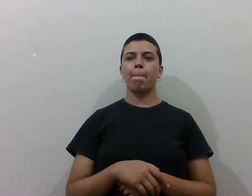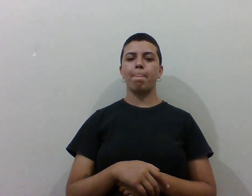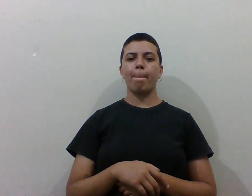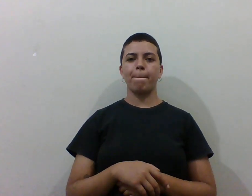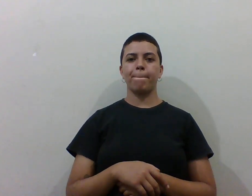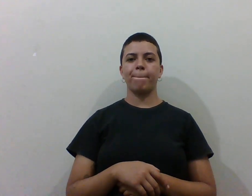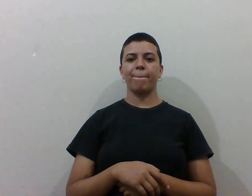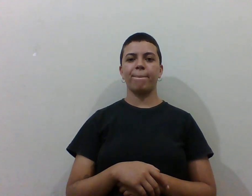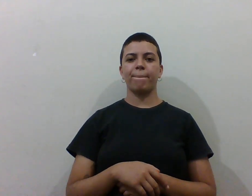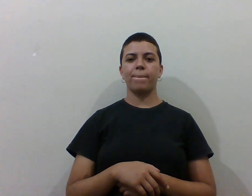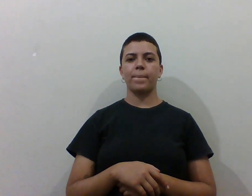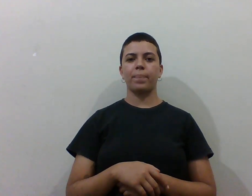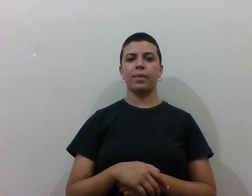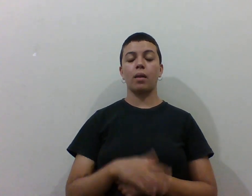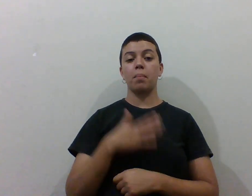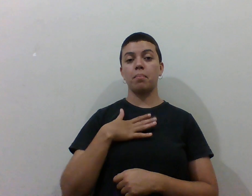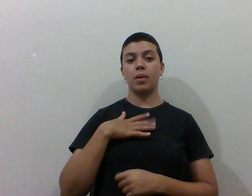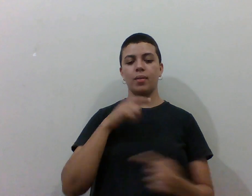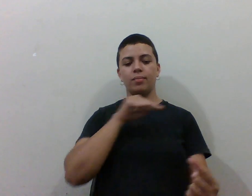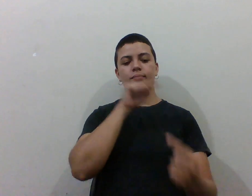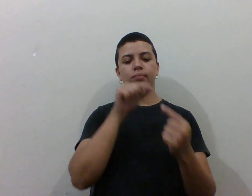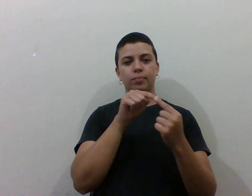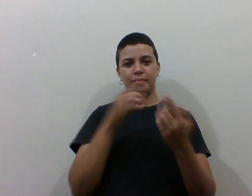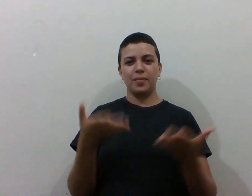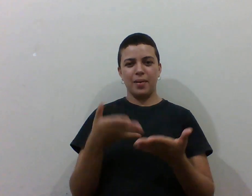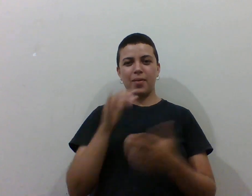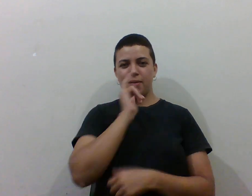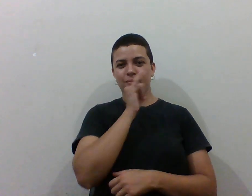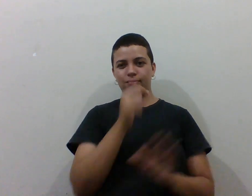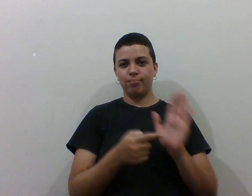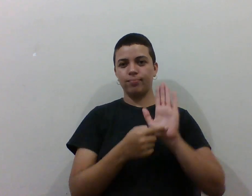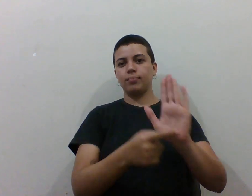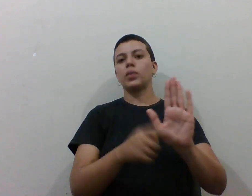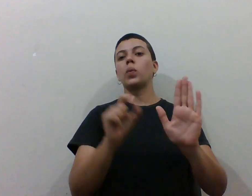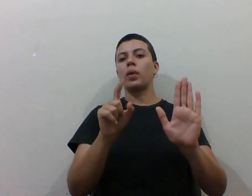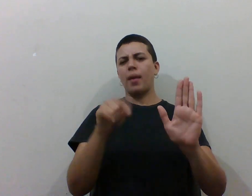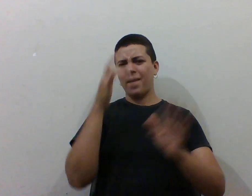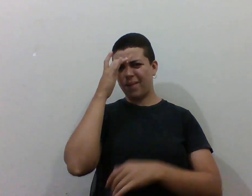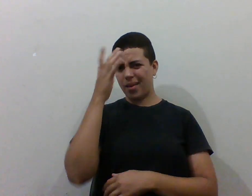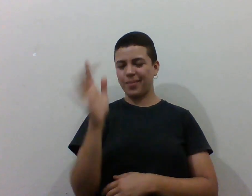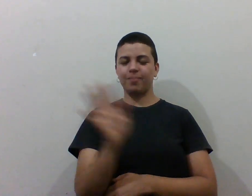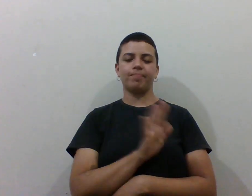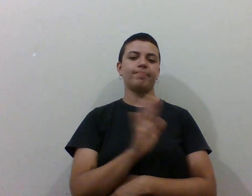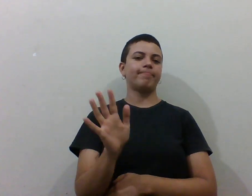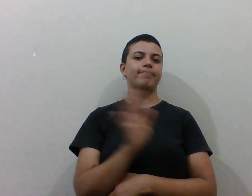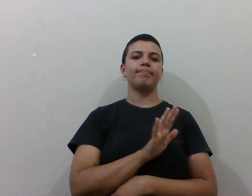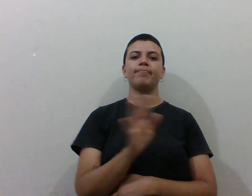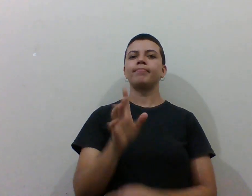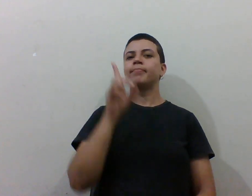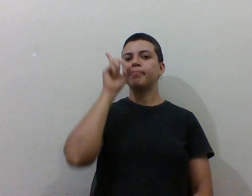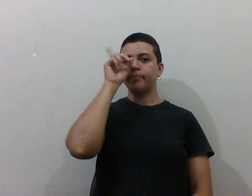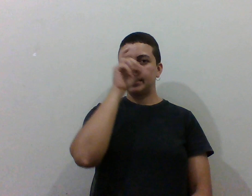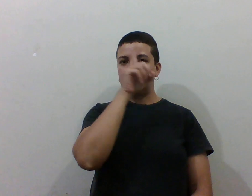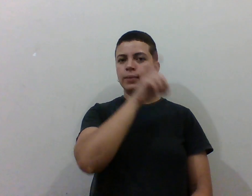com essa abordagem de mostrar como não é simples não é jamais a de dizer que já que não é simples vou abandonar